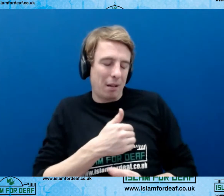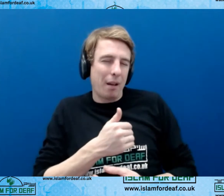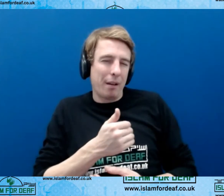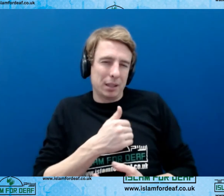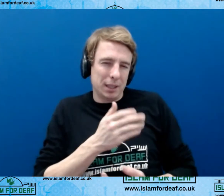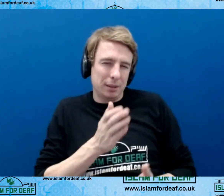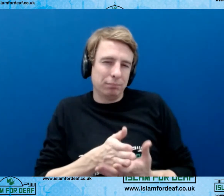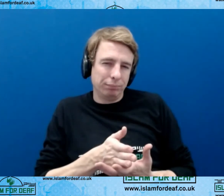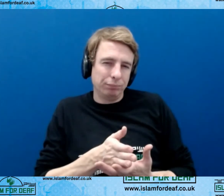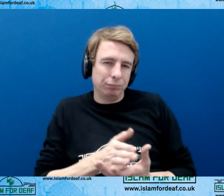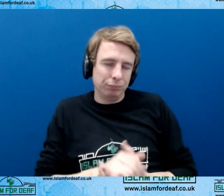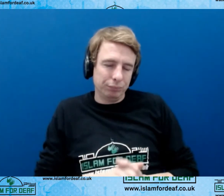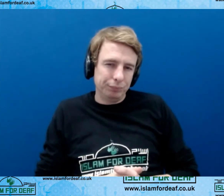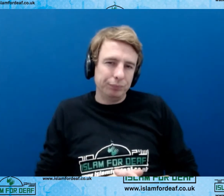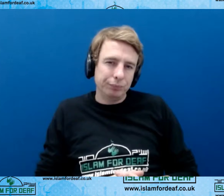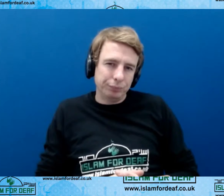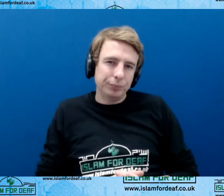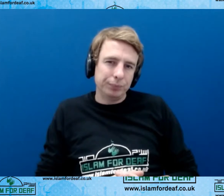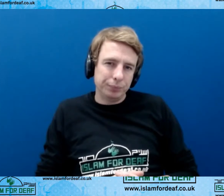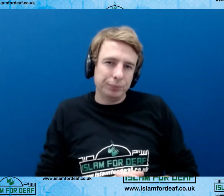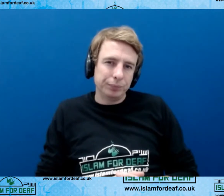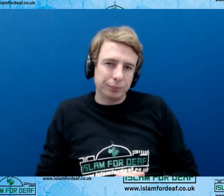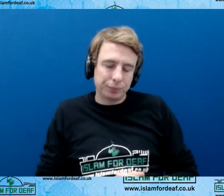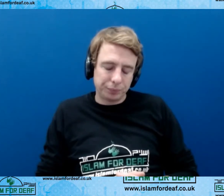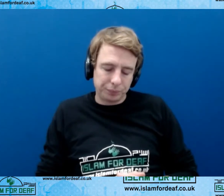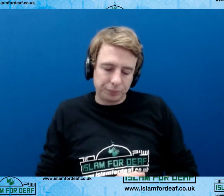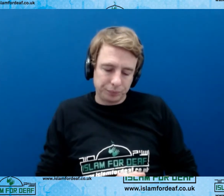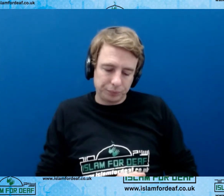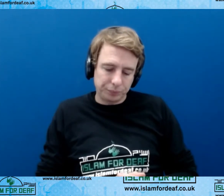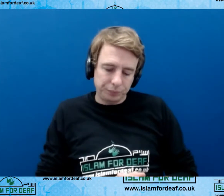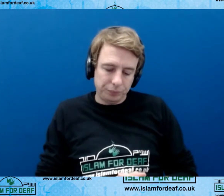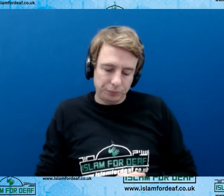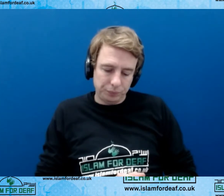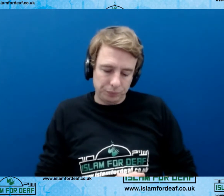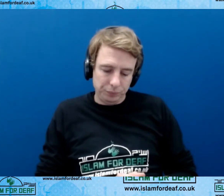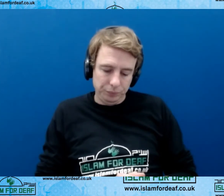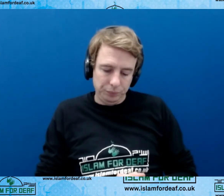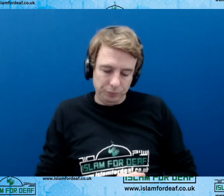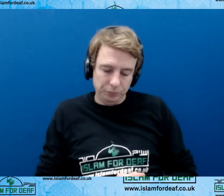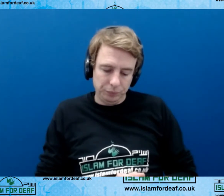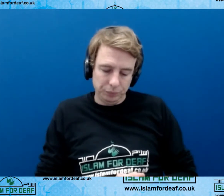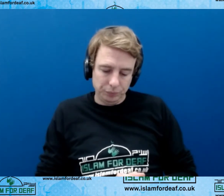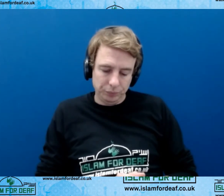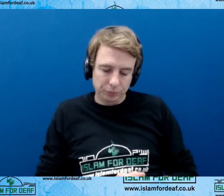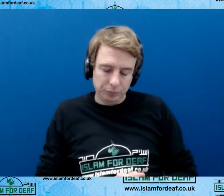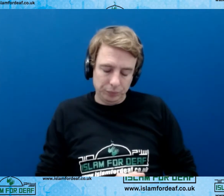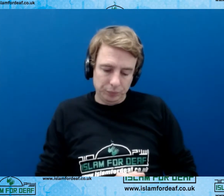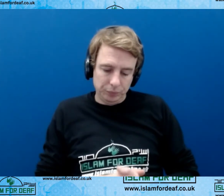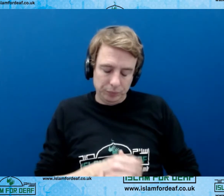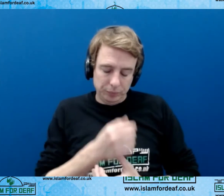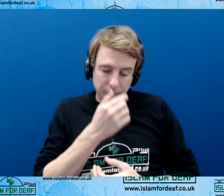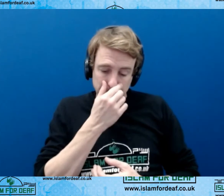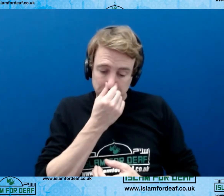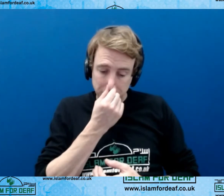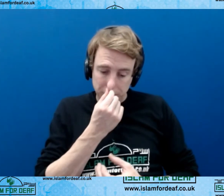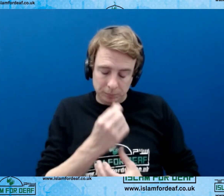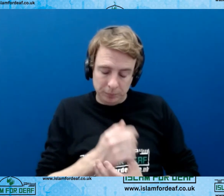إنها أي النار عليهم مؤصدة أي مغلقة الإحكام حتى يزداد حرها والعياذ بالله.